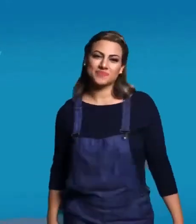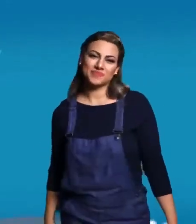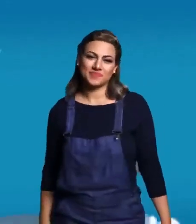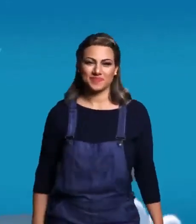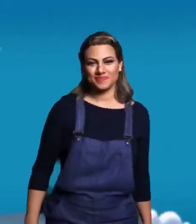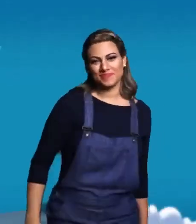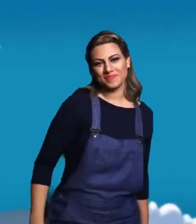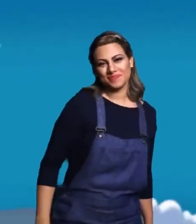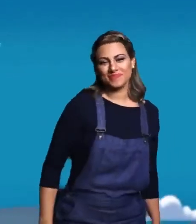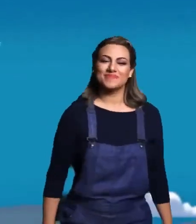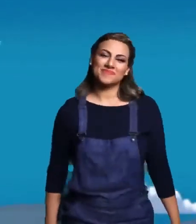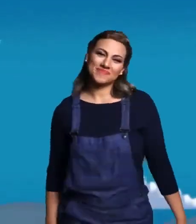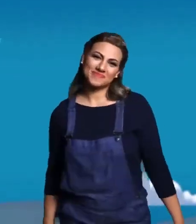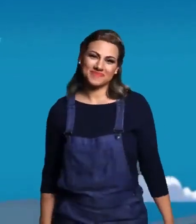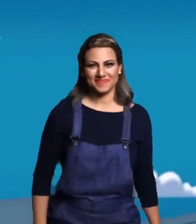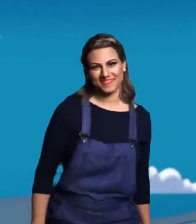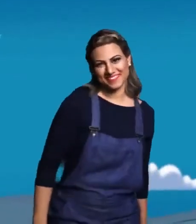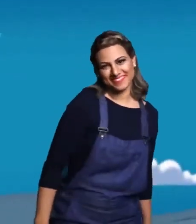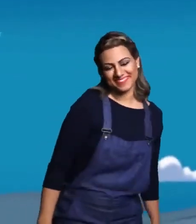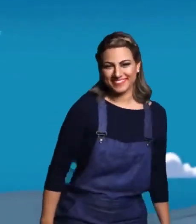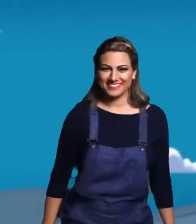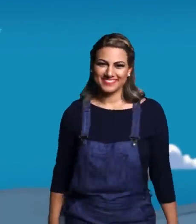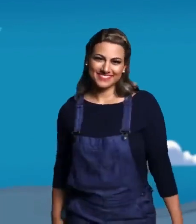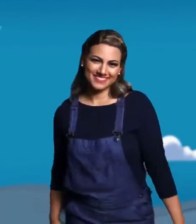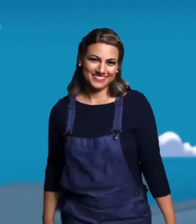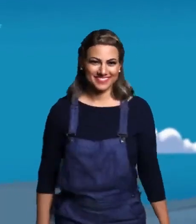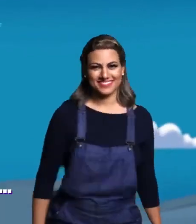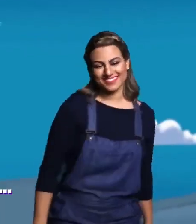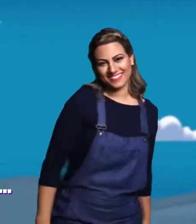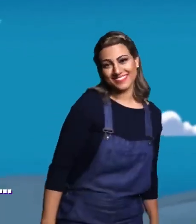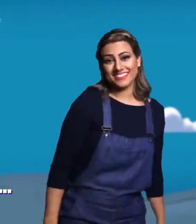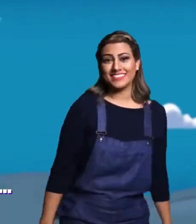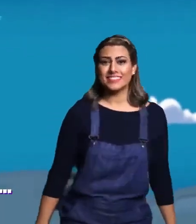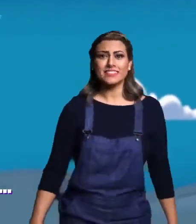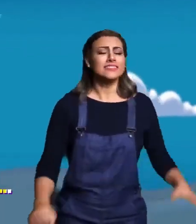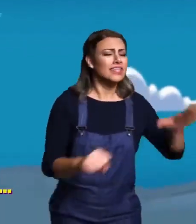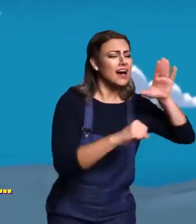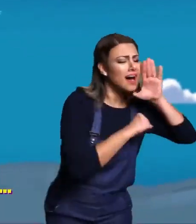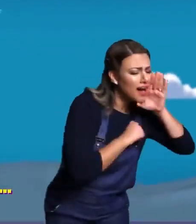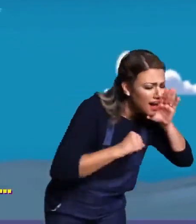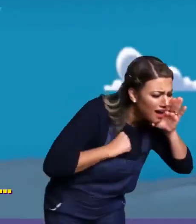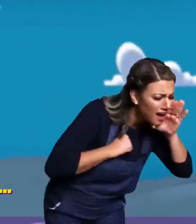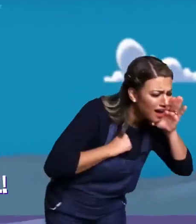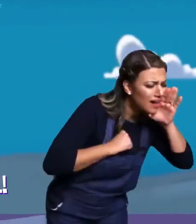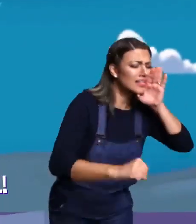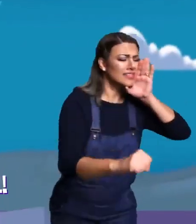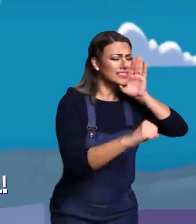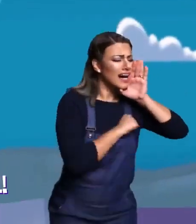Samuel!